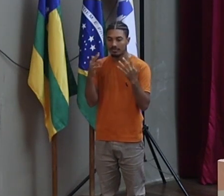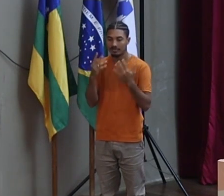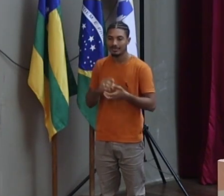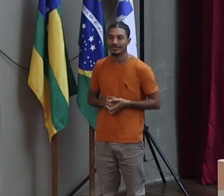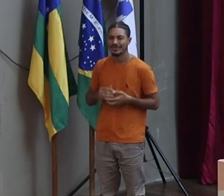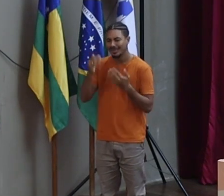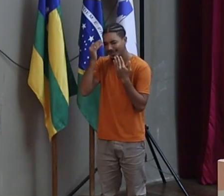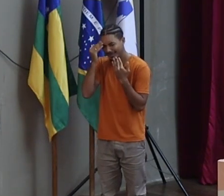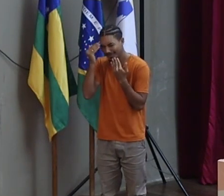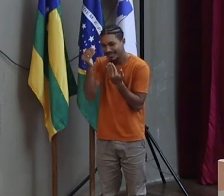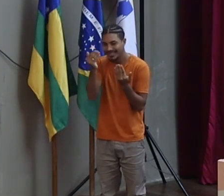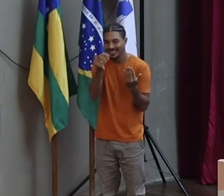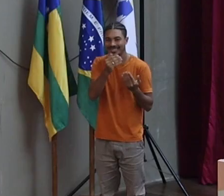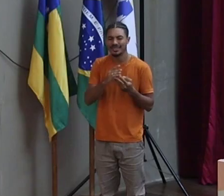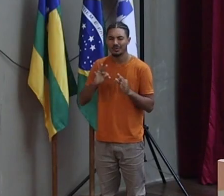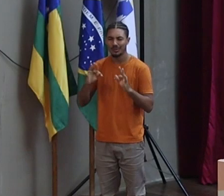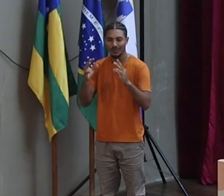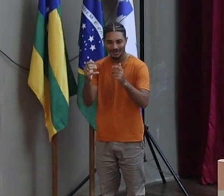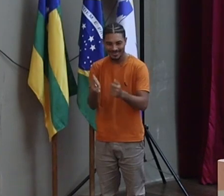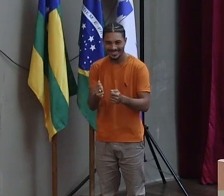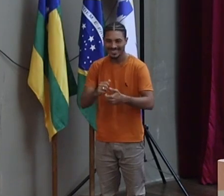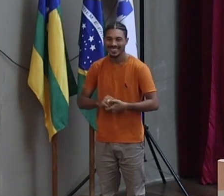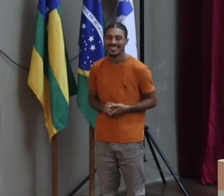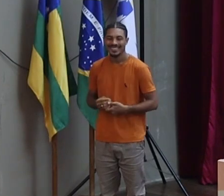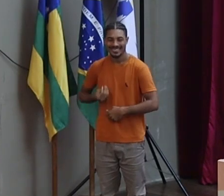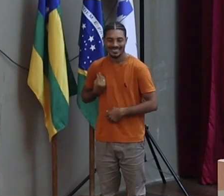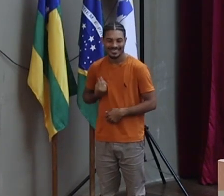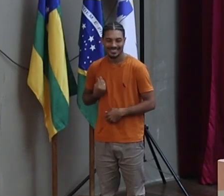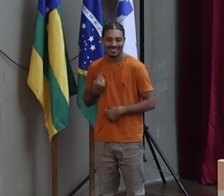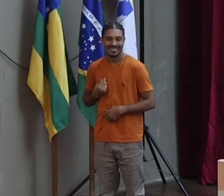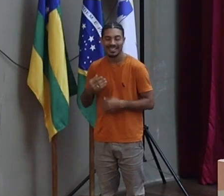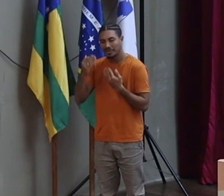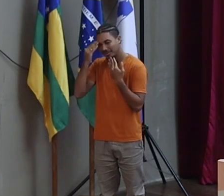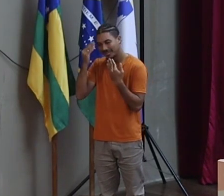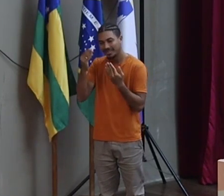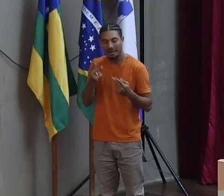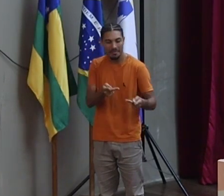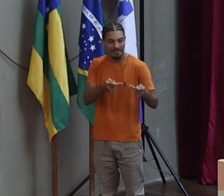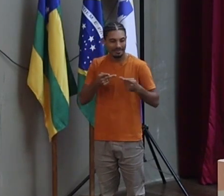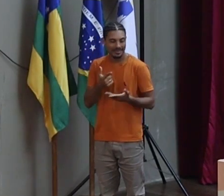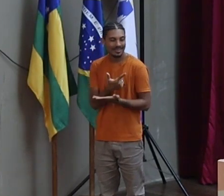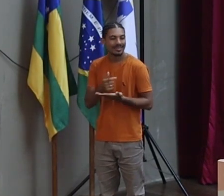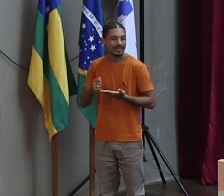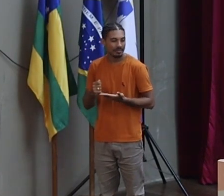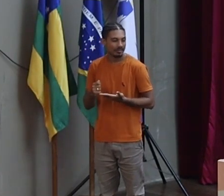Muito obrigada a vocês tudinho que estão aqui. Quero agradecer o convite da